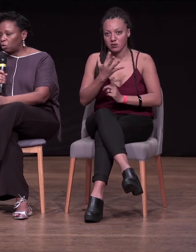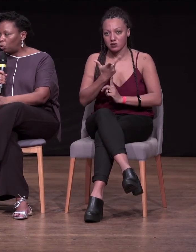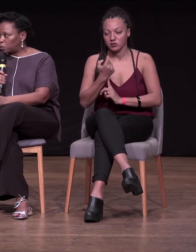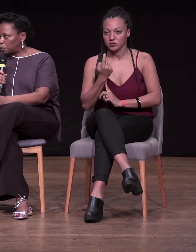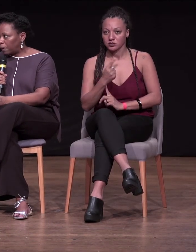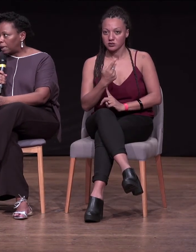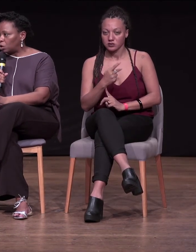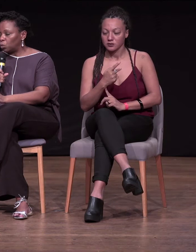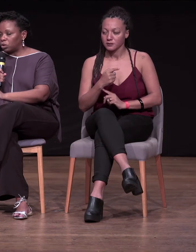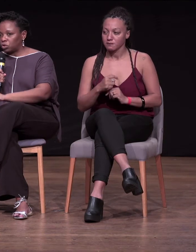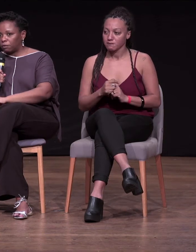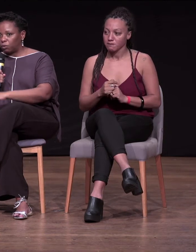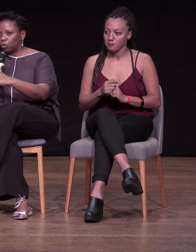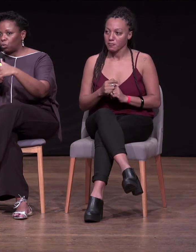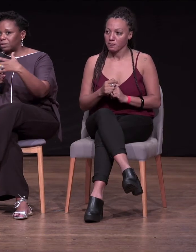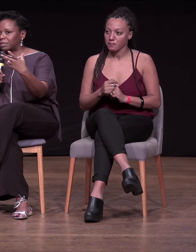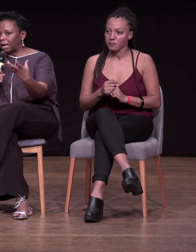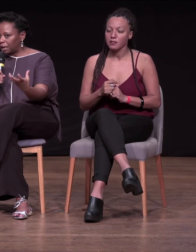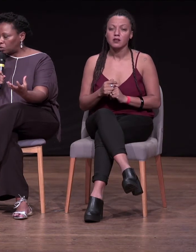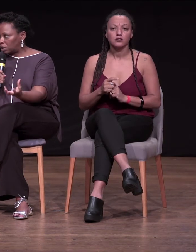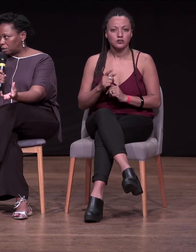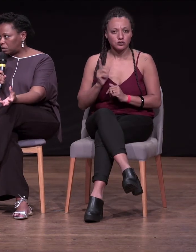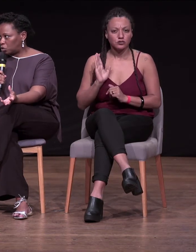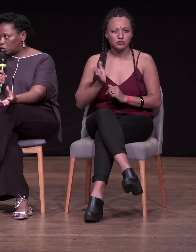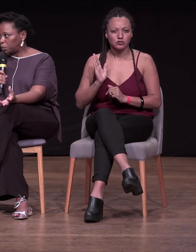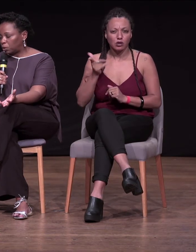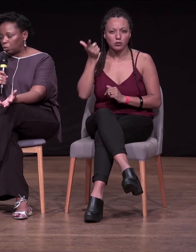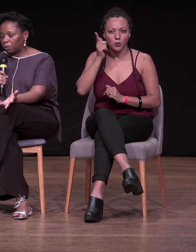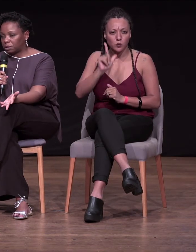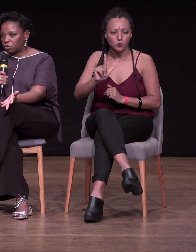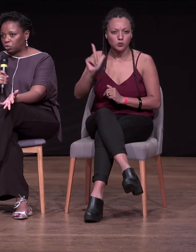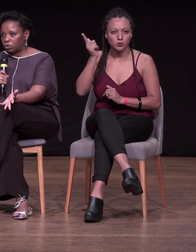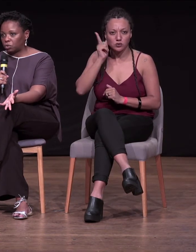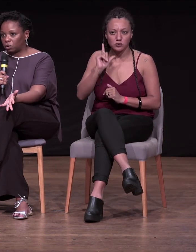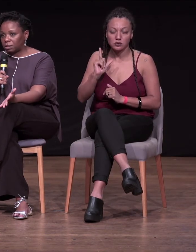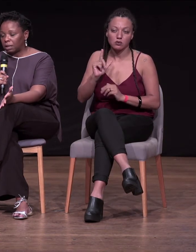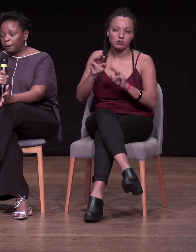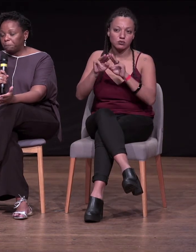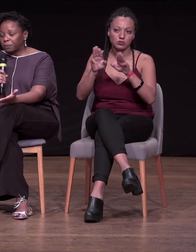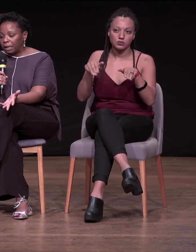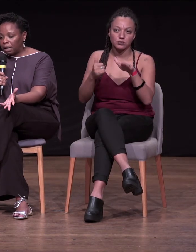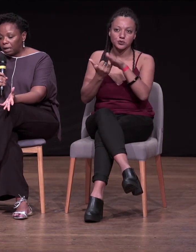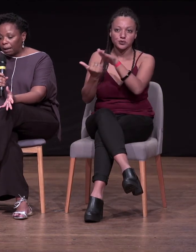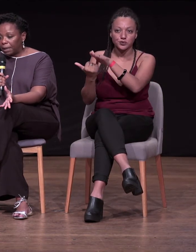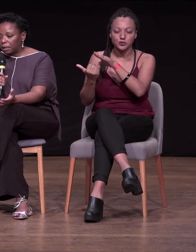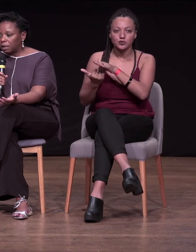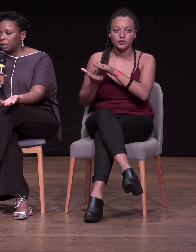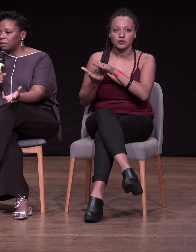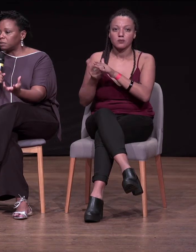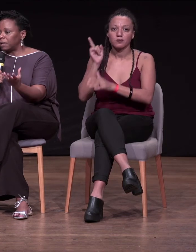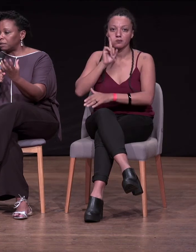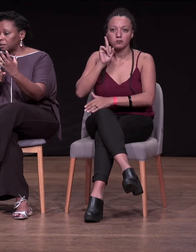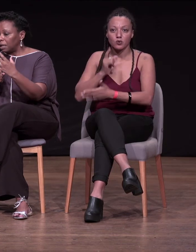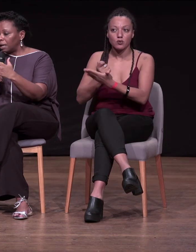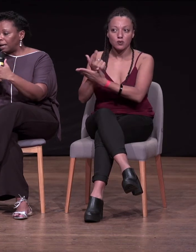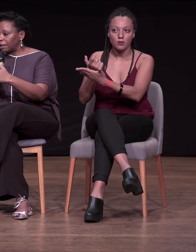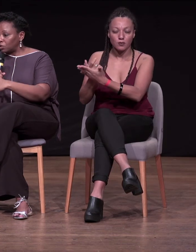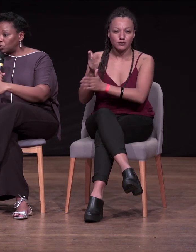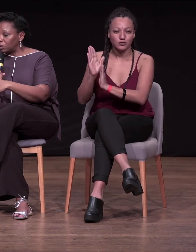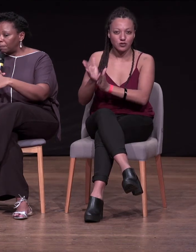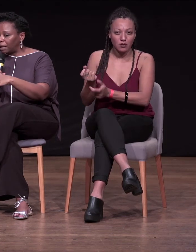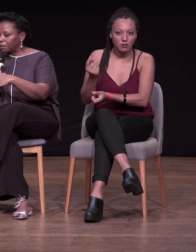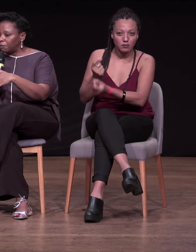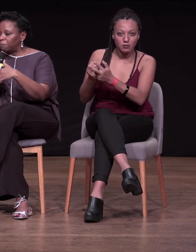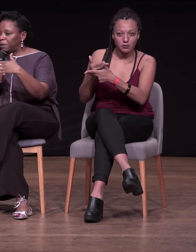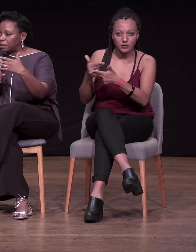possa ter como espelho o que já foi conquistado, nesse sentido, por algumas instituições americanas, mas que